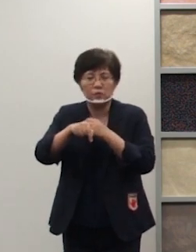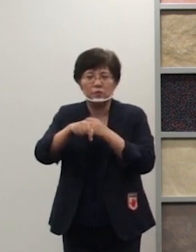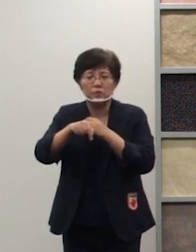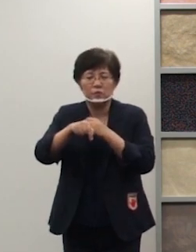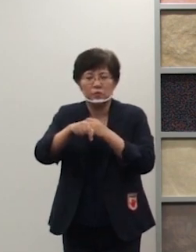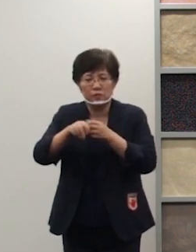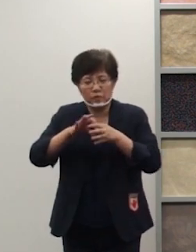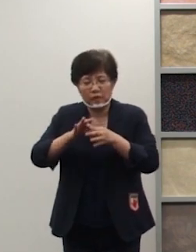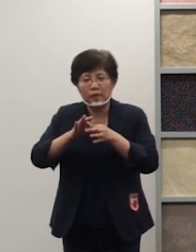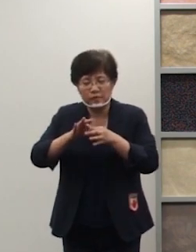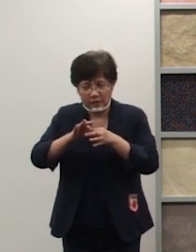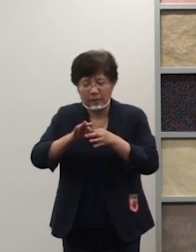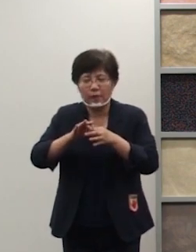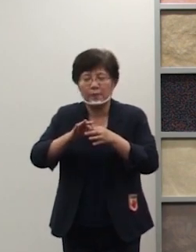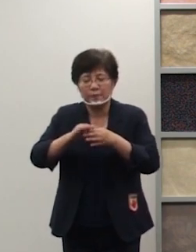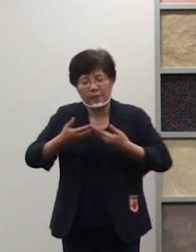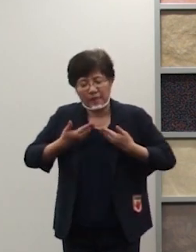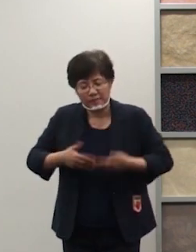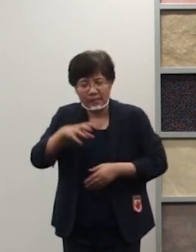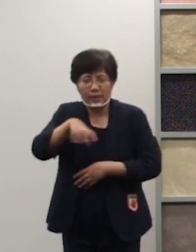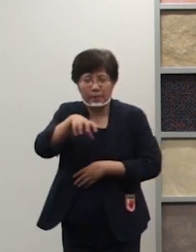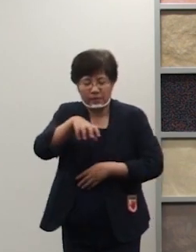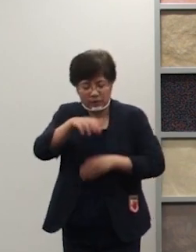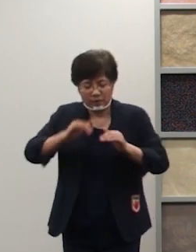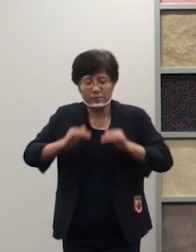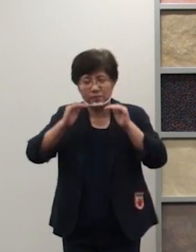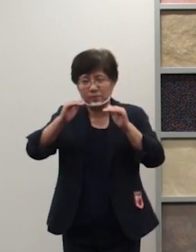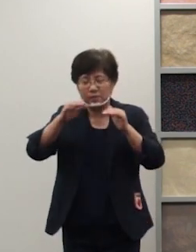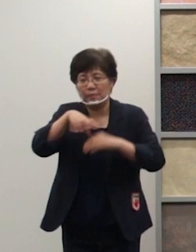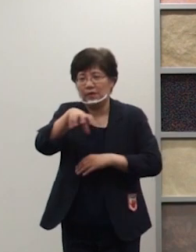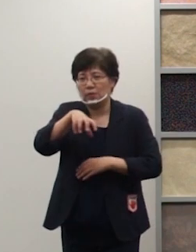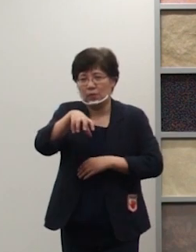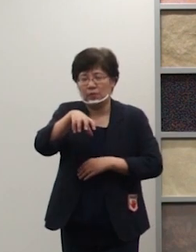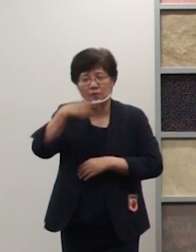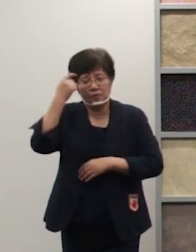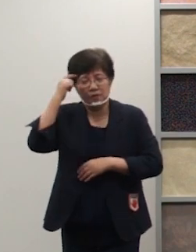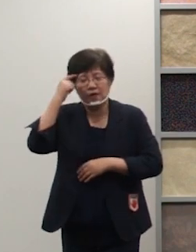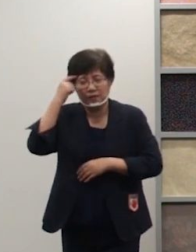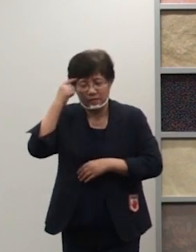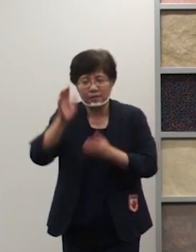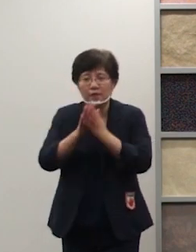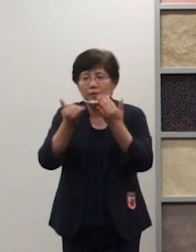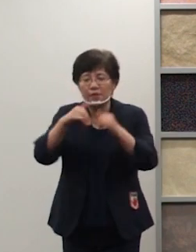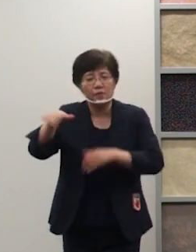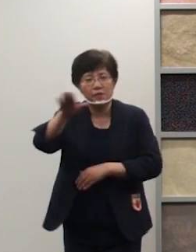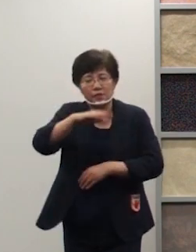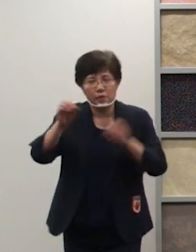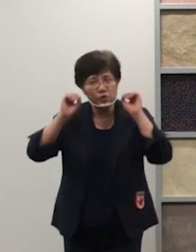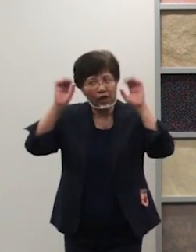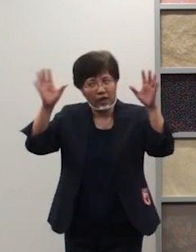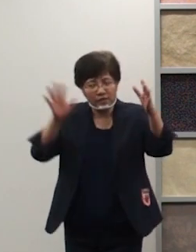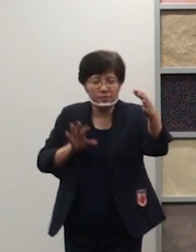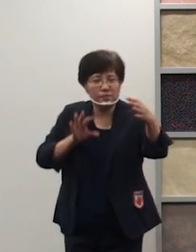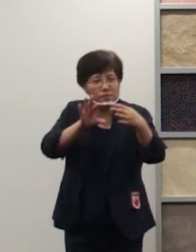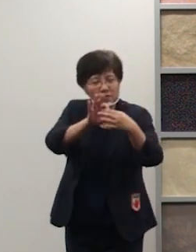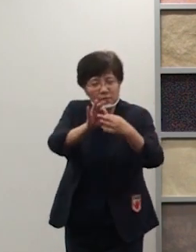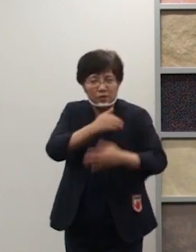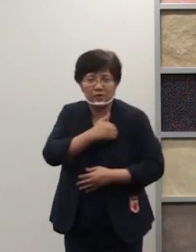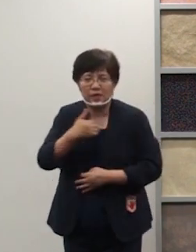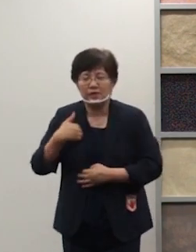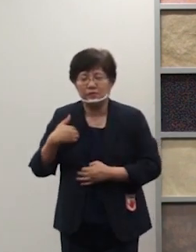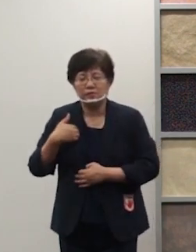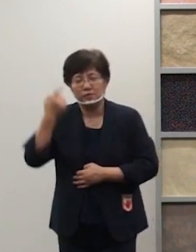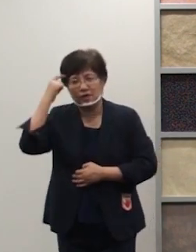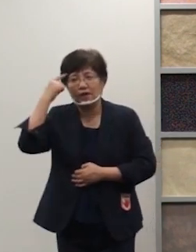一段高いステージに持ち上げ、県民一人一人の豊かさに寄与する、ことにつながると、私はそのように確信をしております